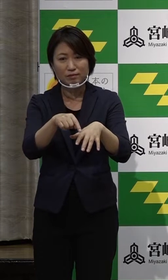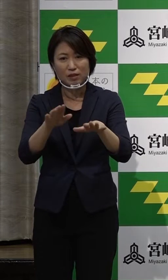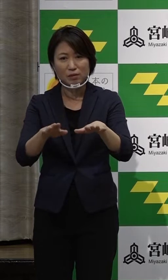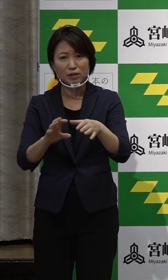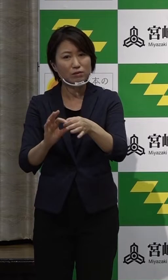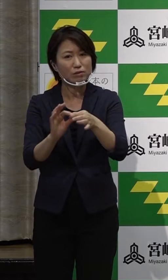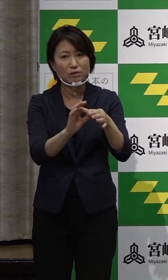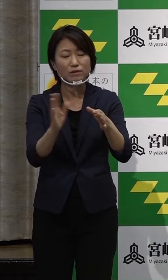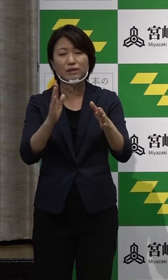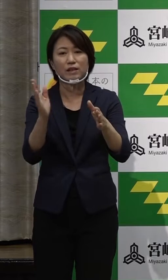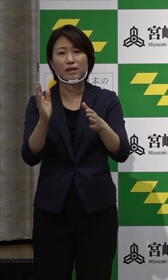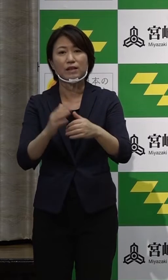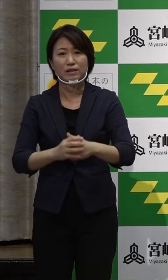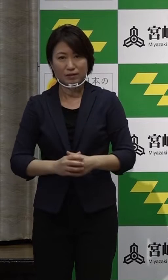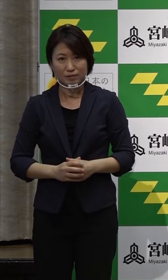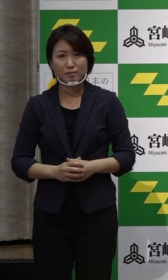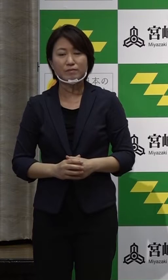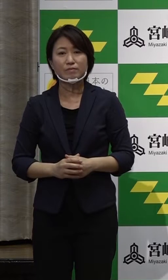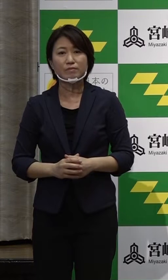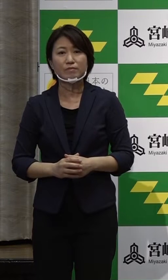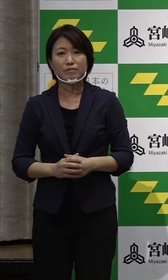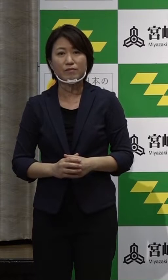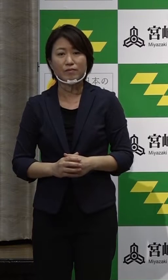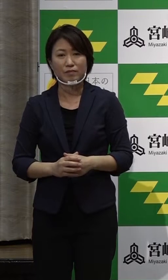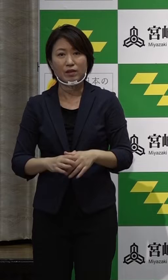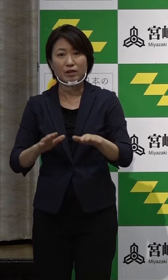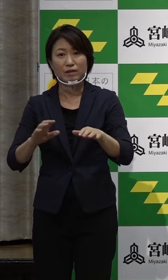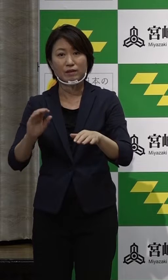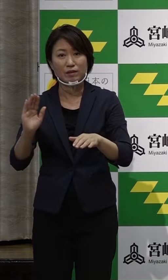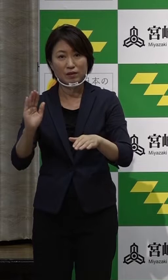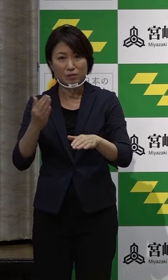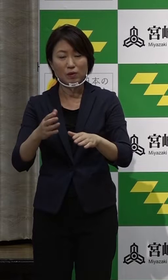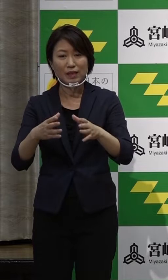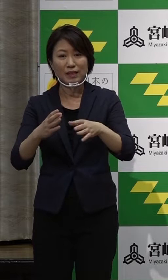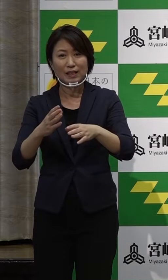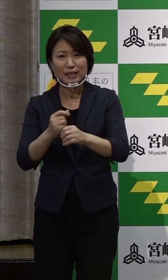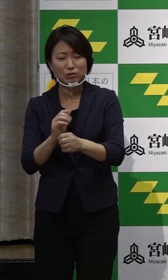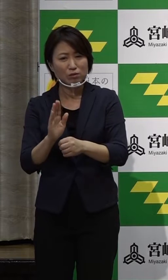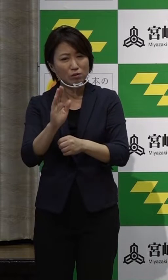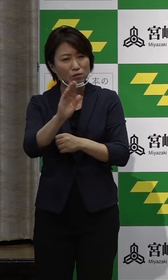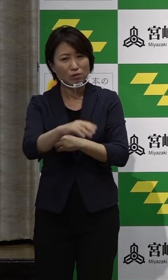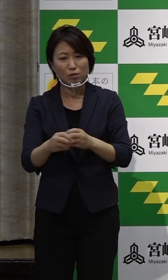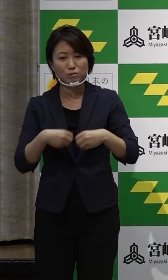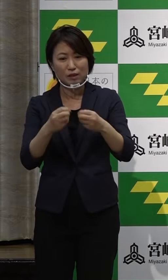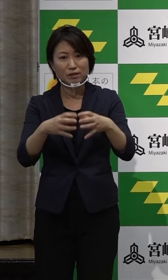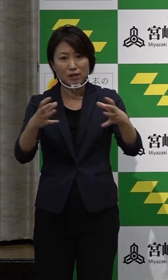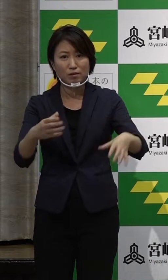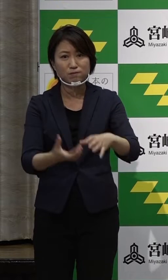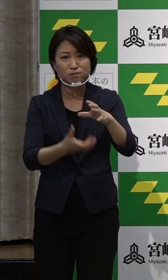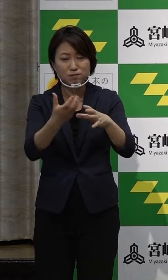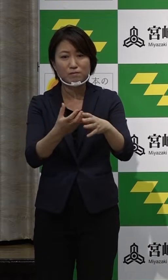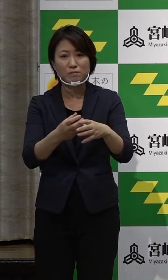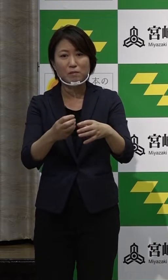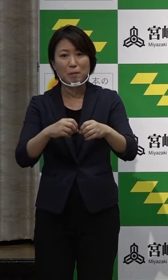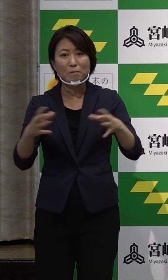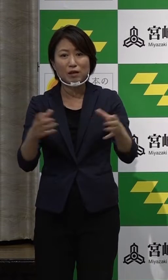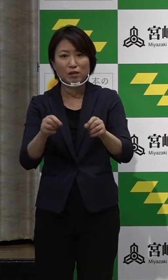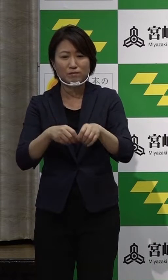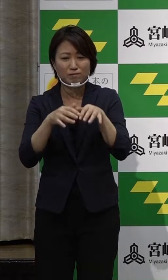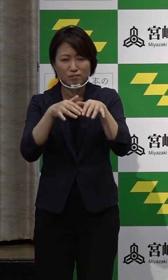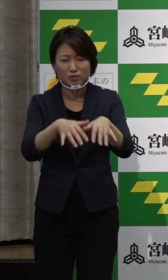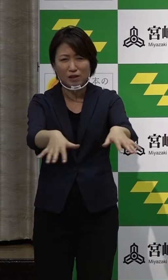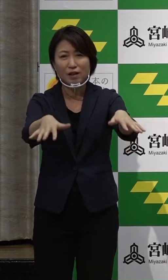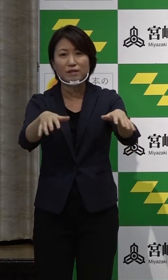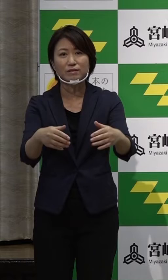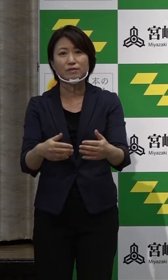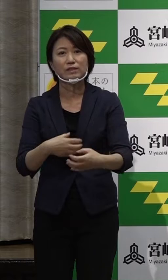在避けることができておりますが、これがいつそのようなクラスターが発生をし、さらなる爆発的感染拡大につなが